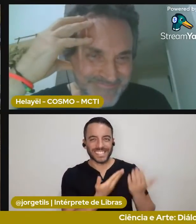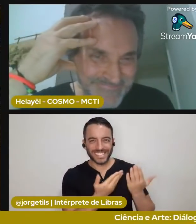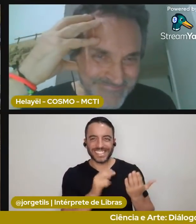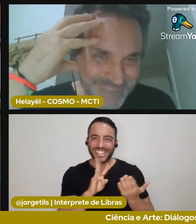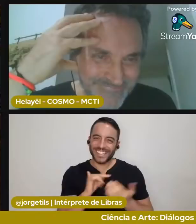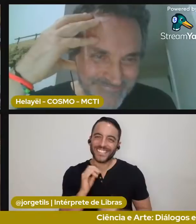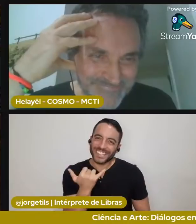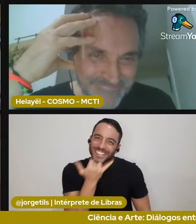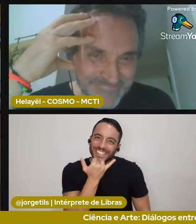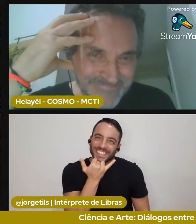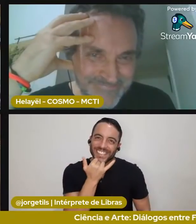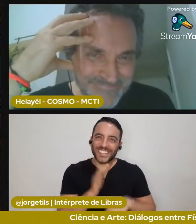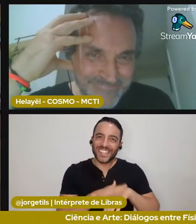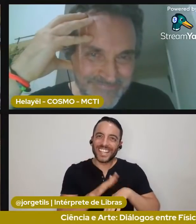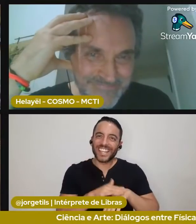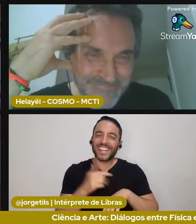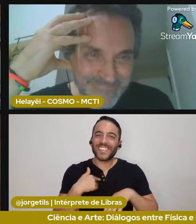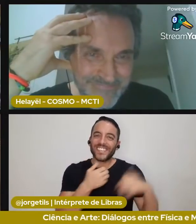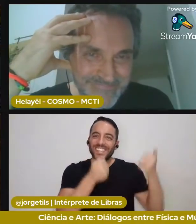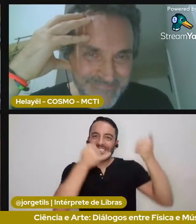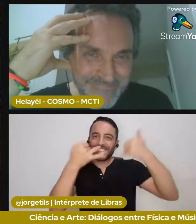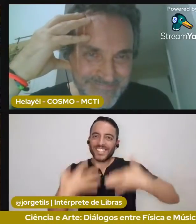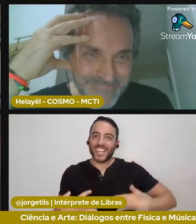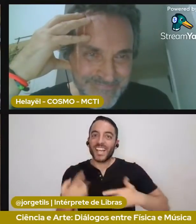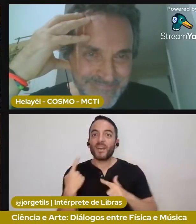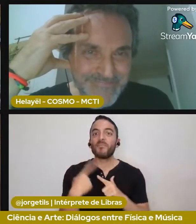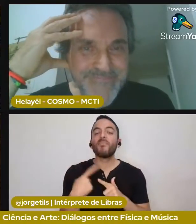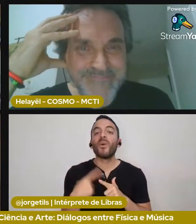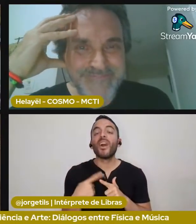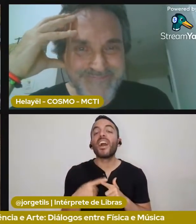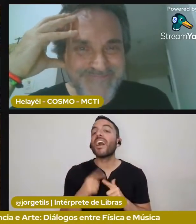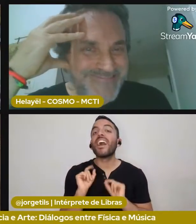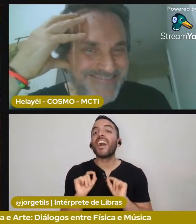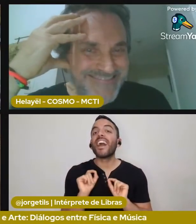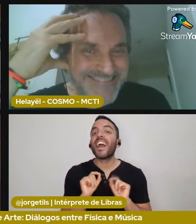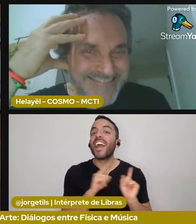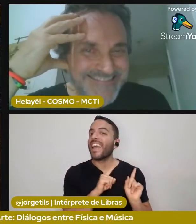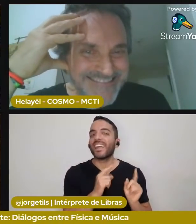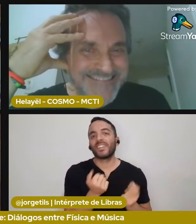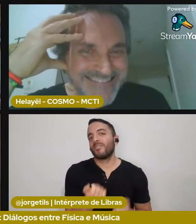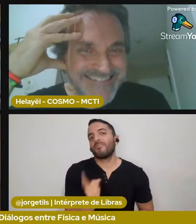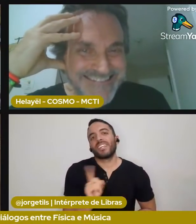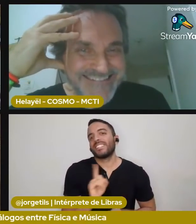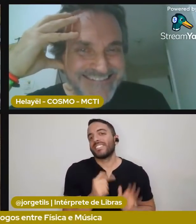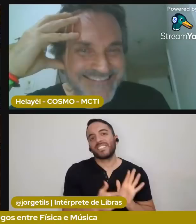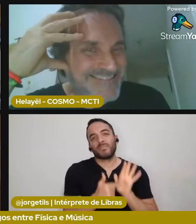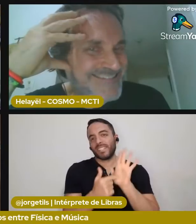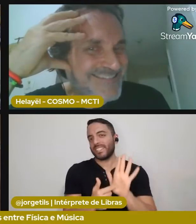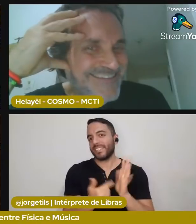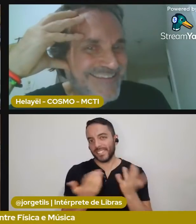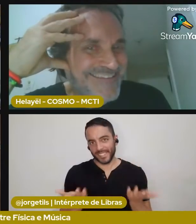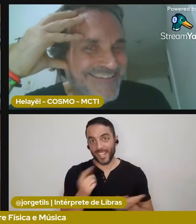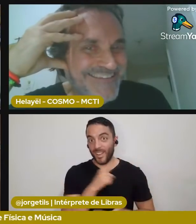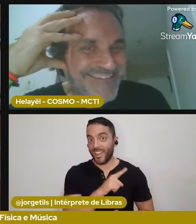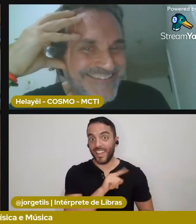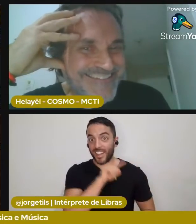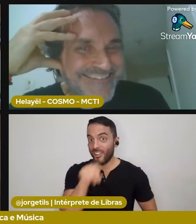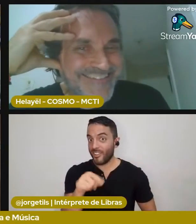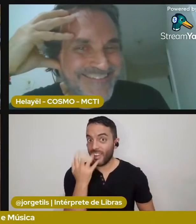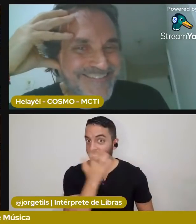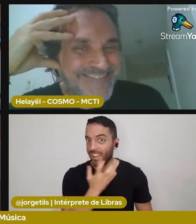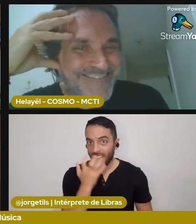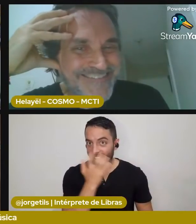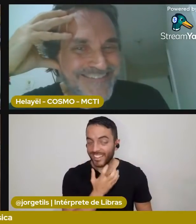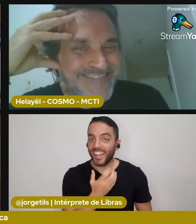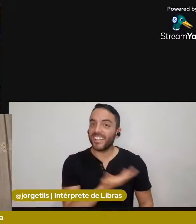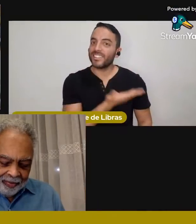essa apresentação, porque ele dispensaria apresentações, né? Ele não veio cantar, ele veio debater com a gente.